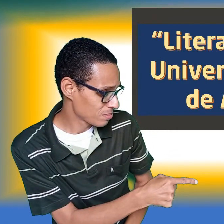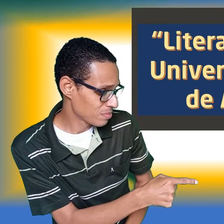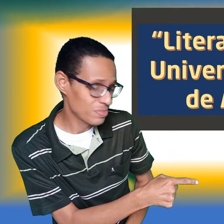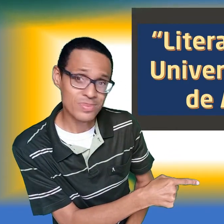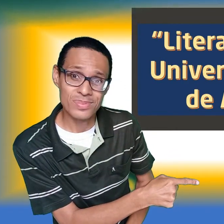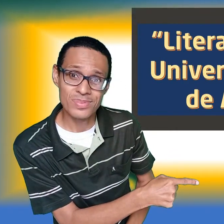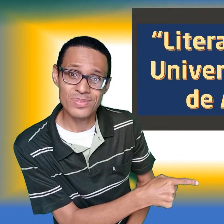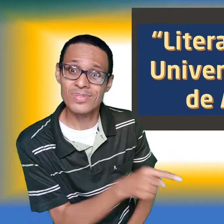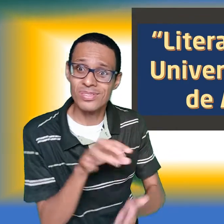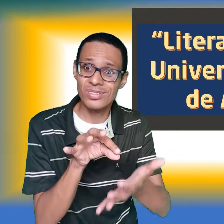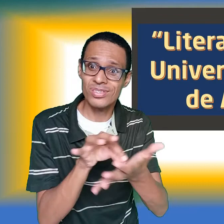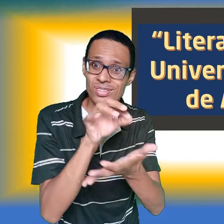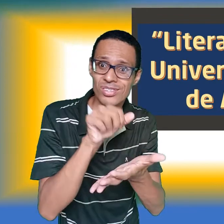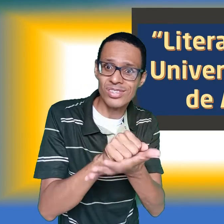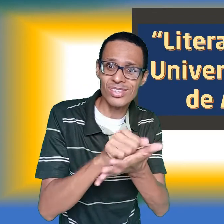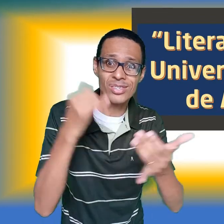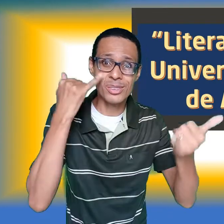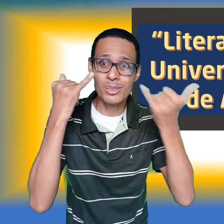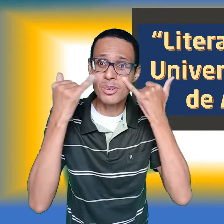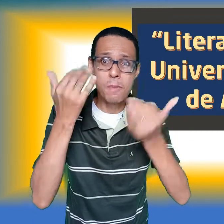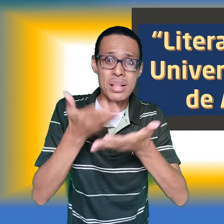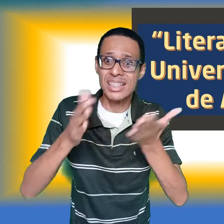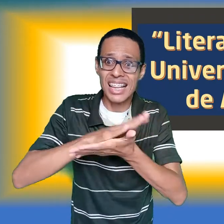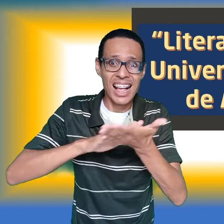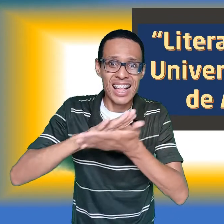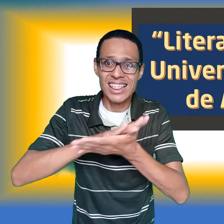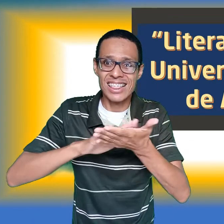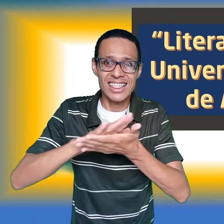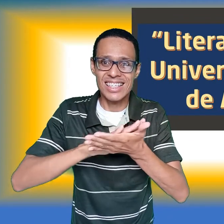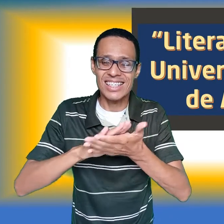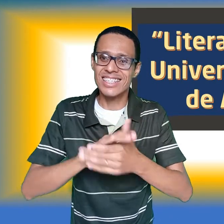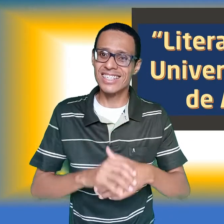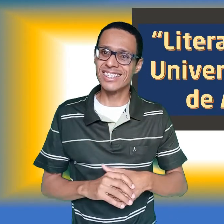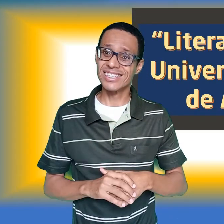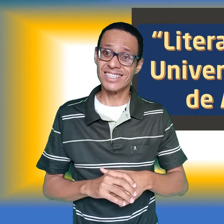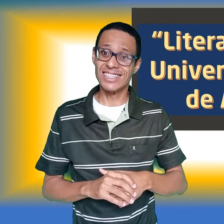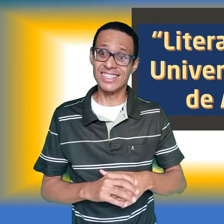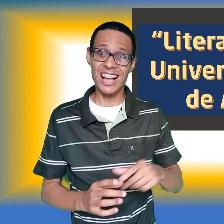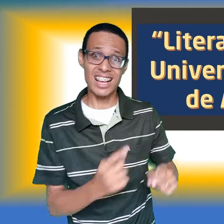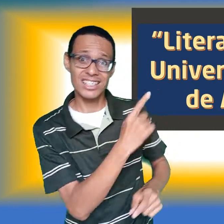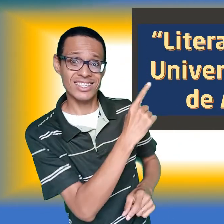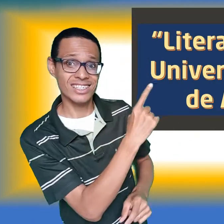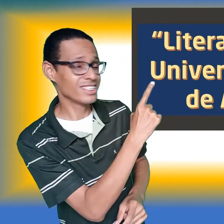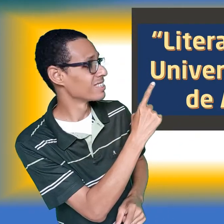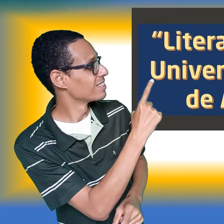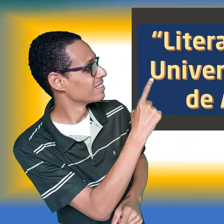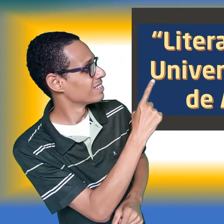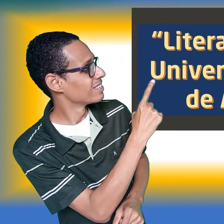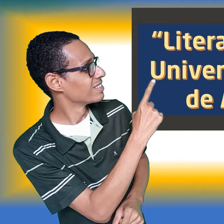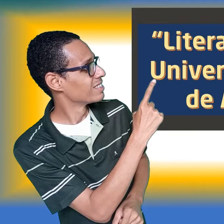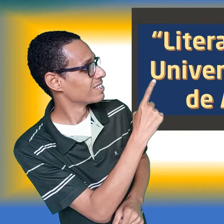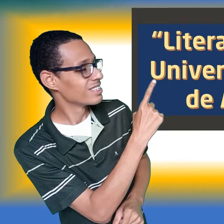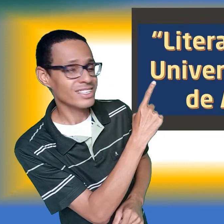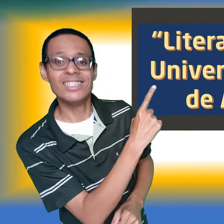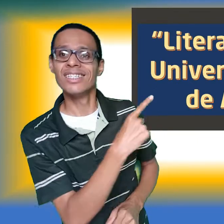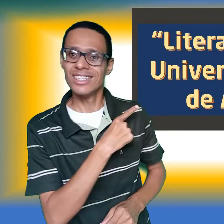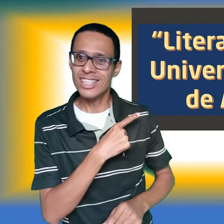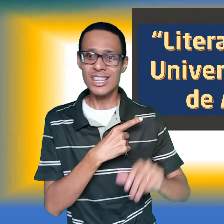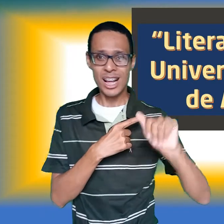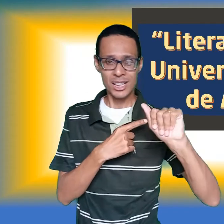Já clique nessa bandeirinha aqui no cantinho e inscreva-se logo para não perder nada do canal. Neste card aqui